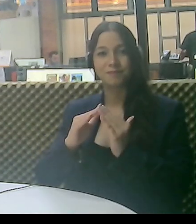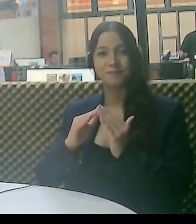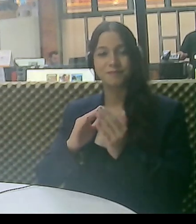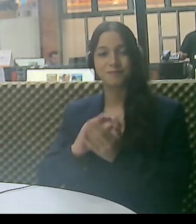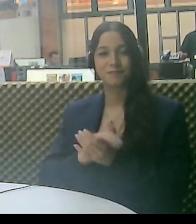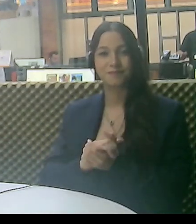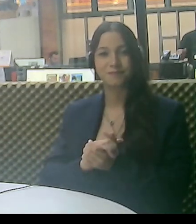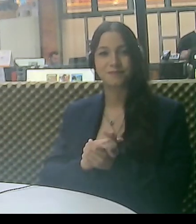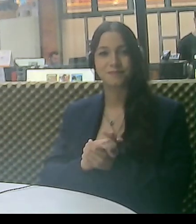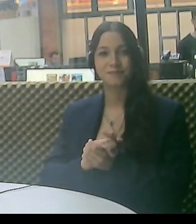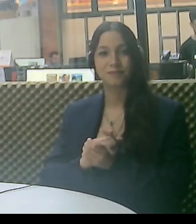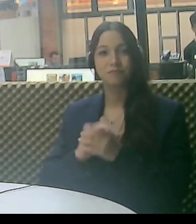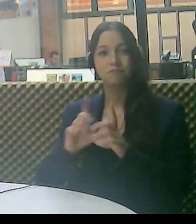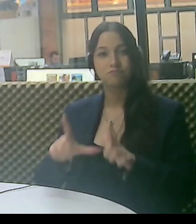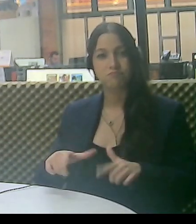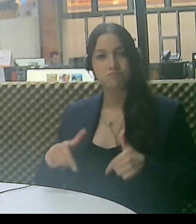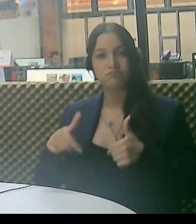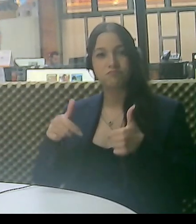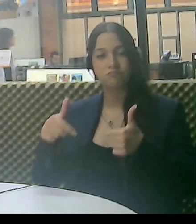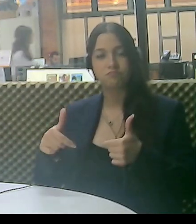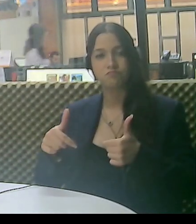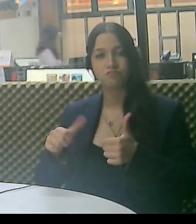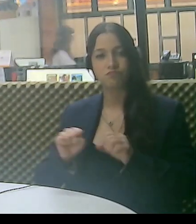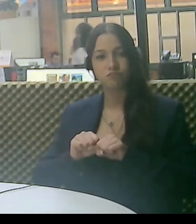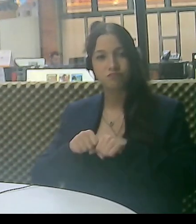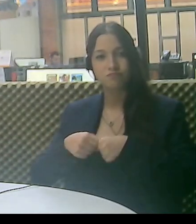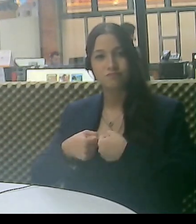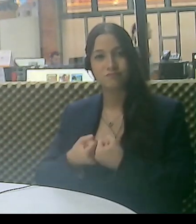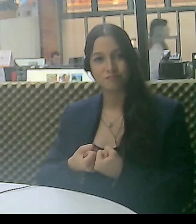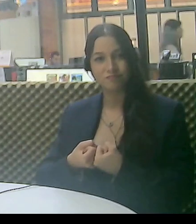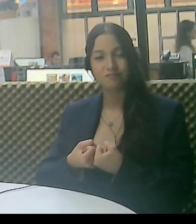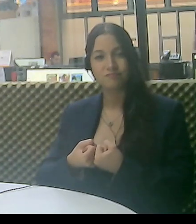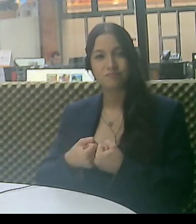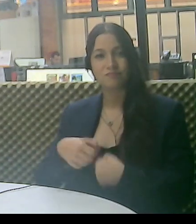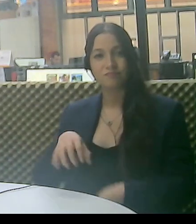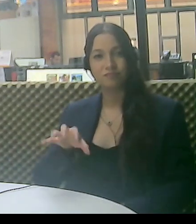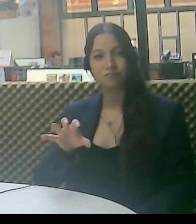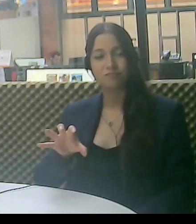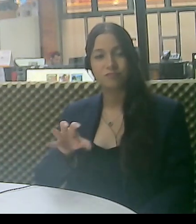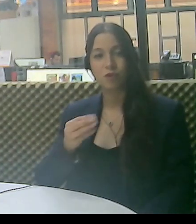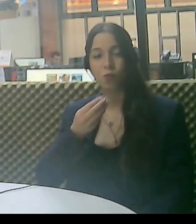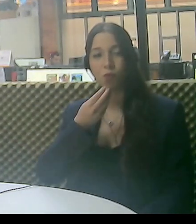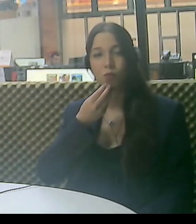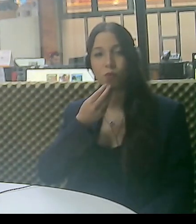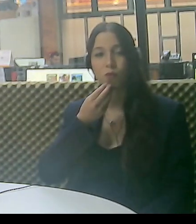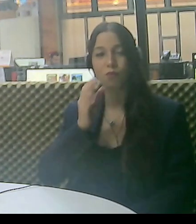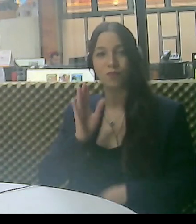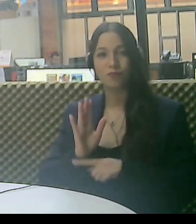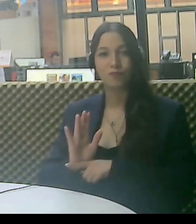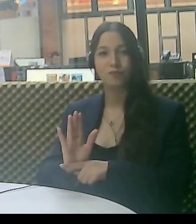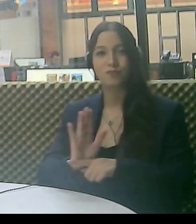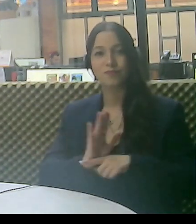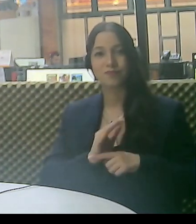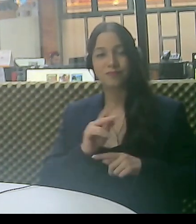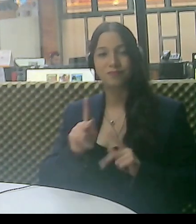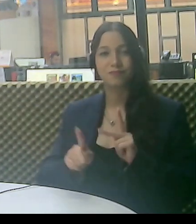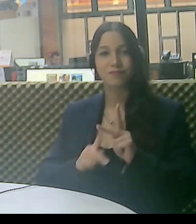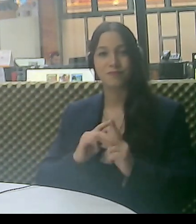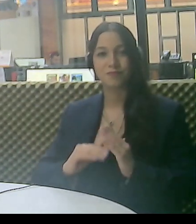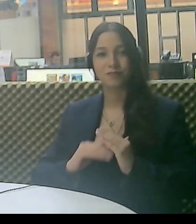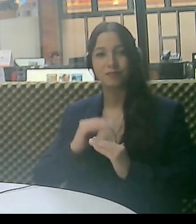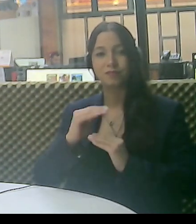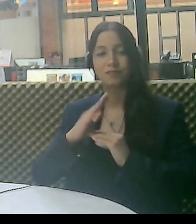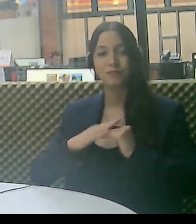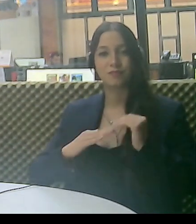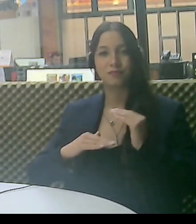Habitação. A atuação intensificada da pasta oportunizou assistência à população, desenvolvimento